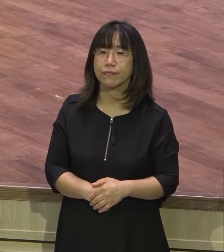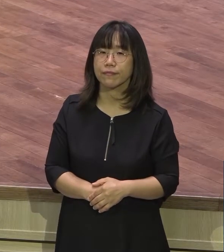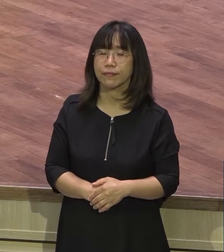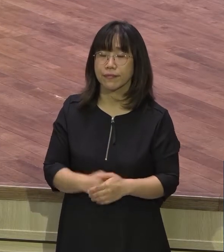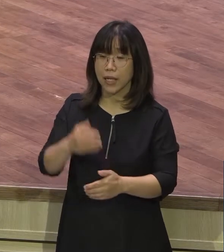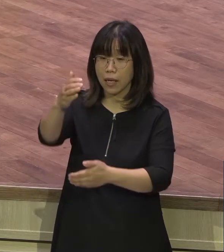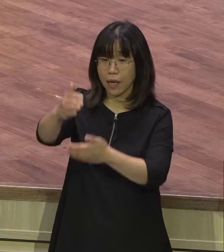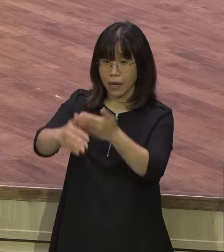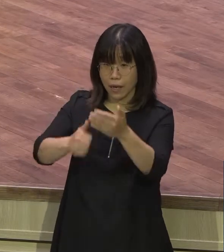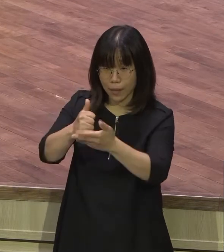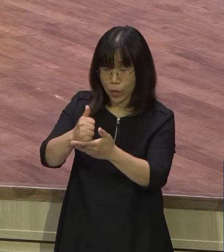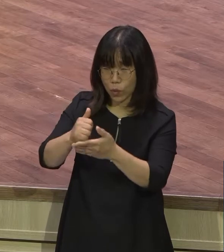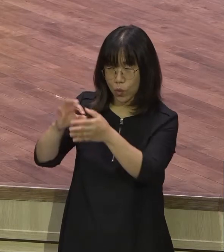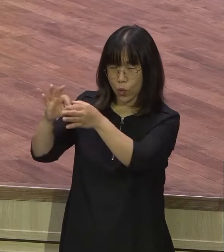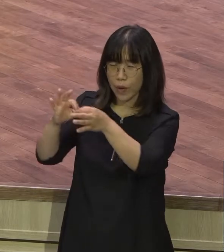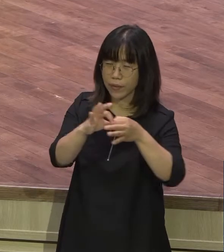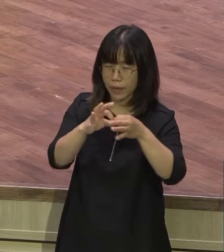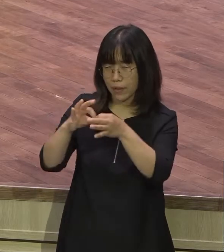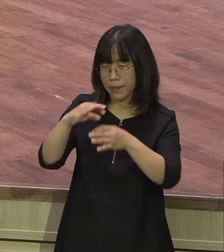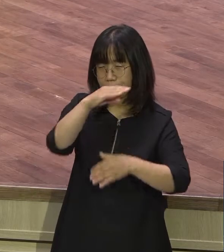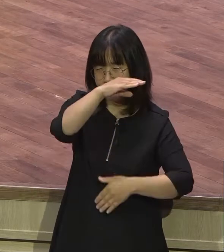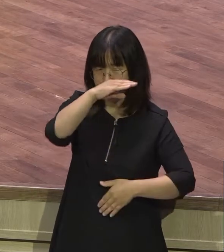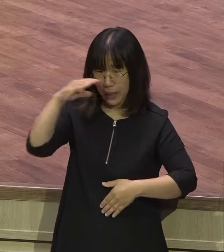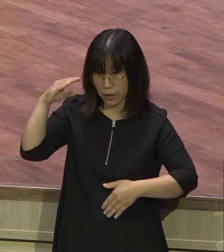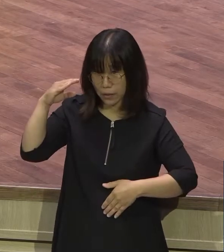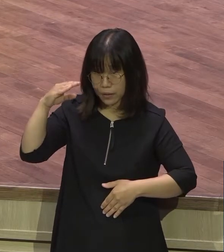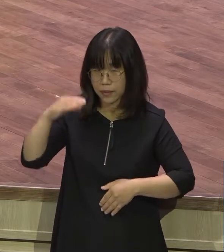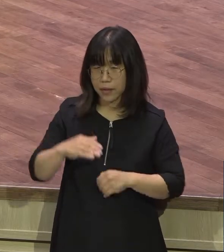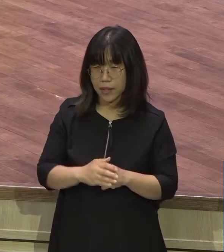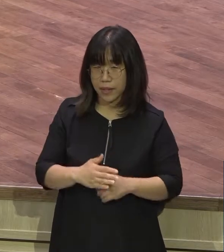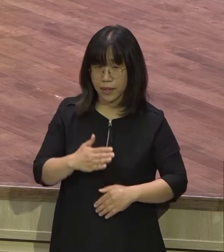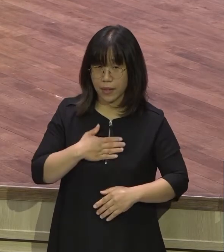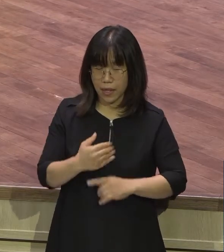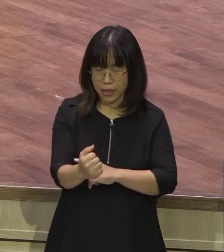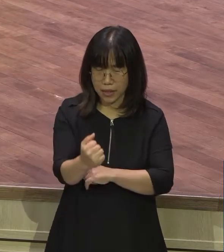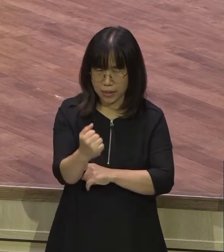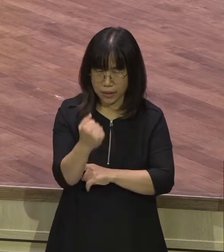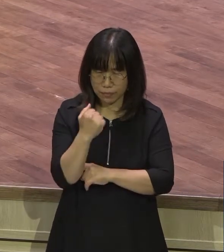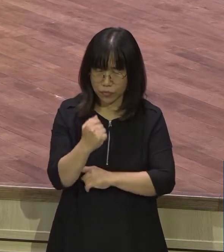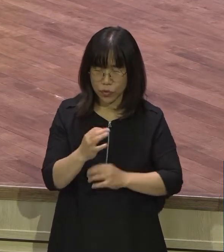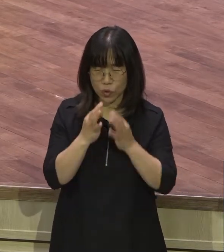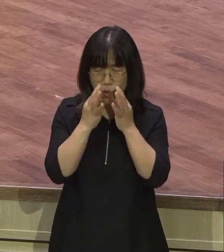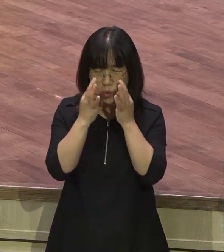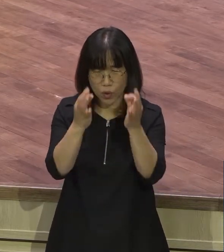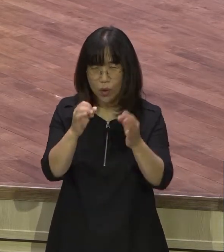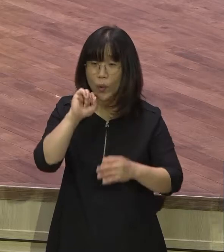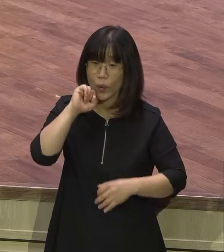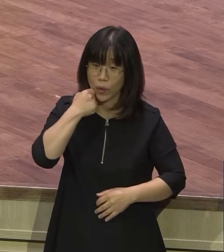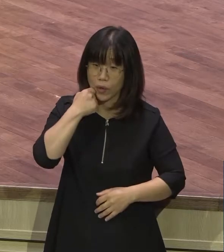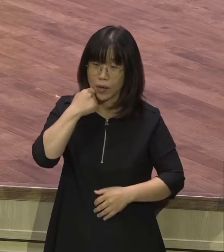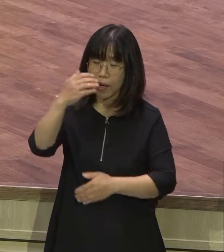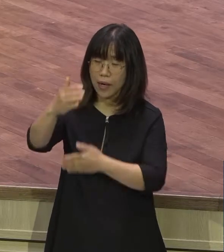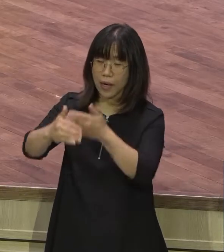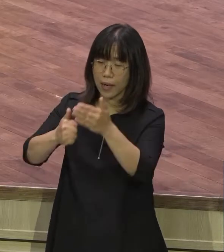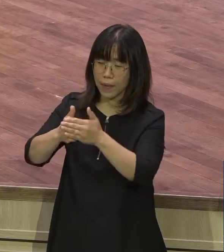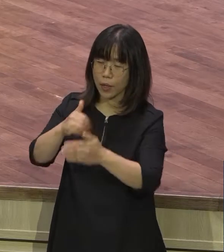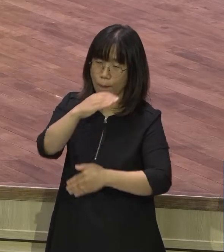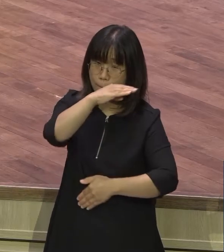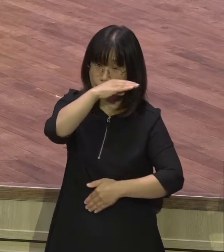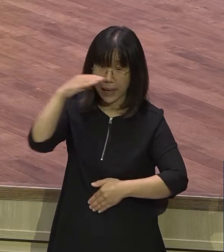하나님과의 바른 관계. 이것은 우리의 의의나 노력으로 되는 게 아니에요. 하나님과 바른